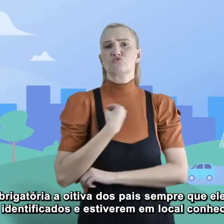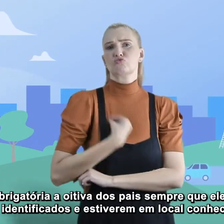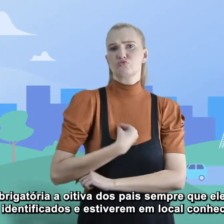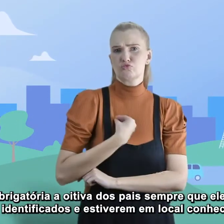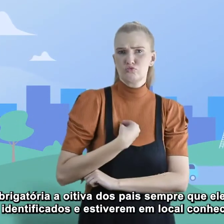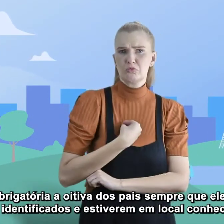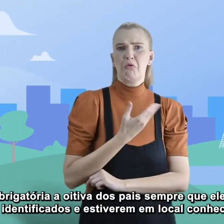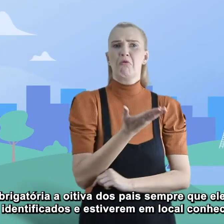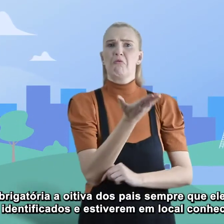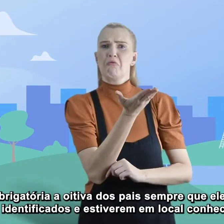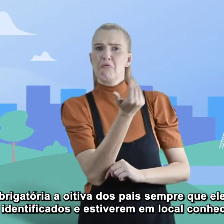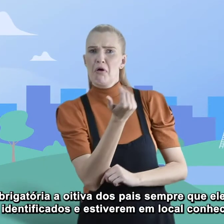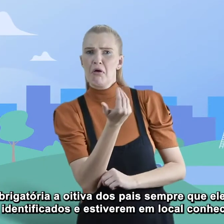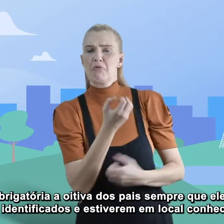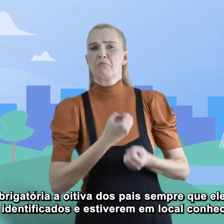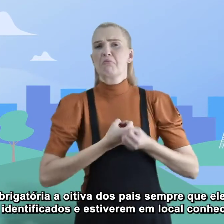e estiverem em local conhecido,